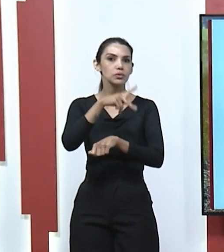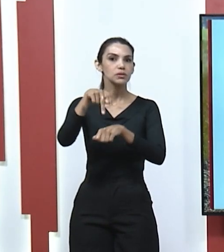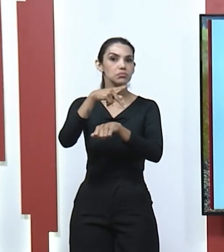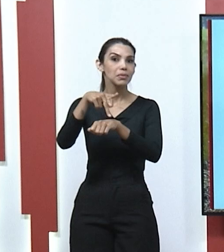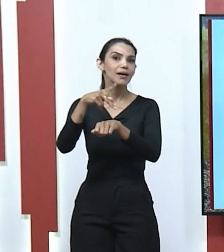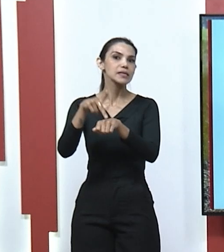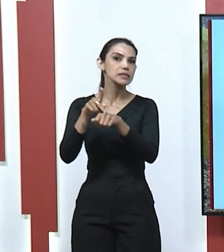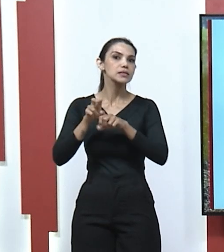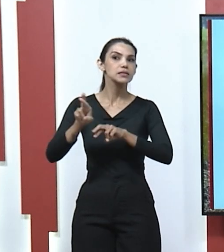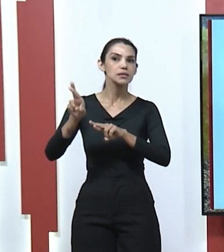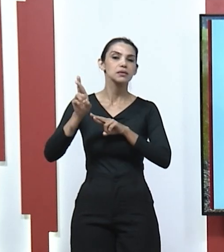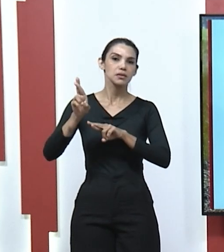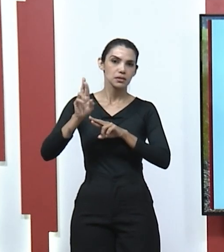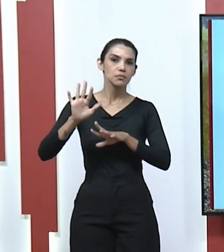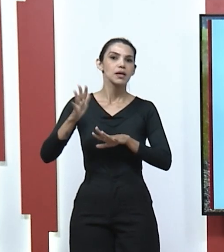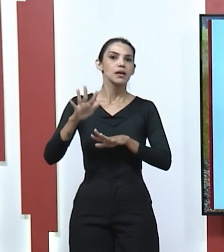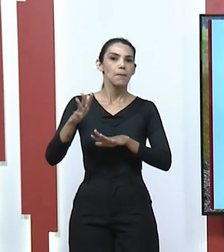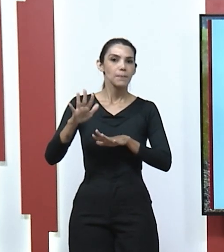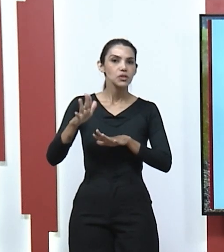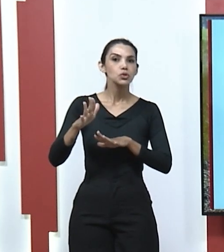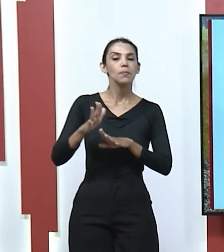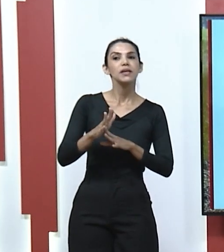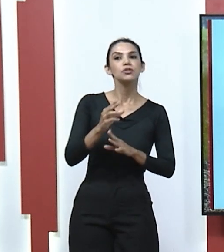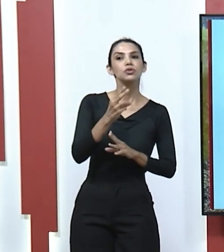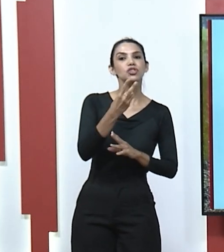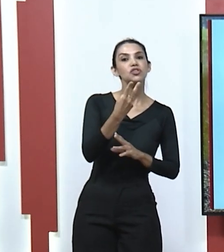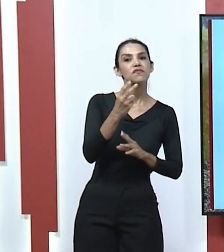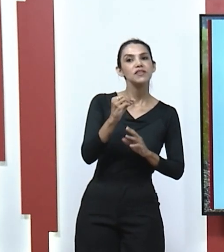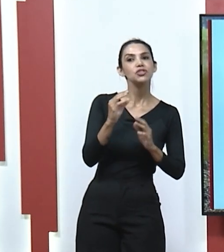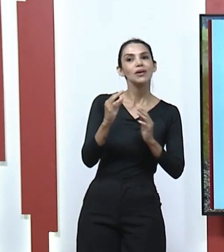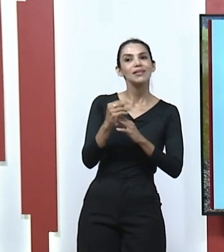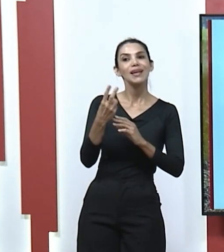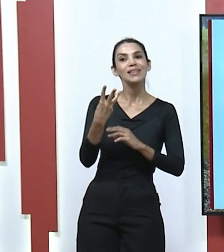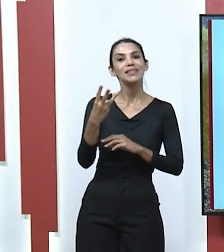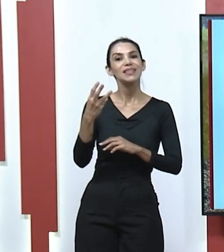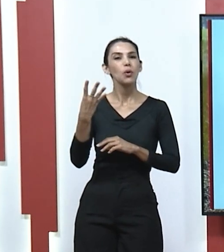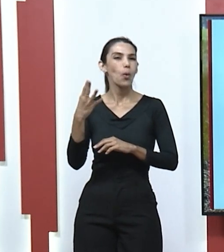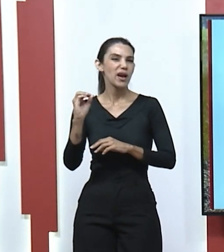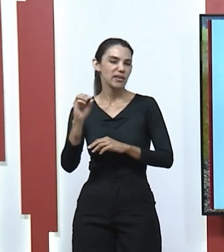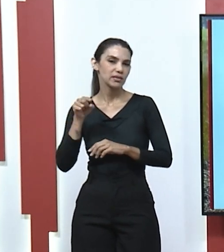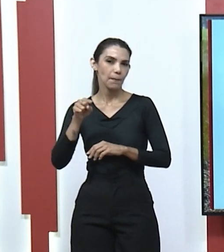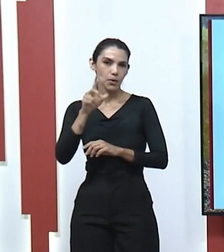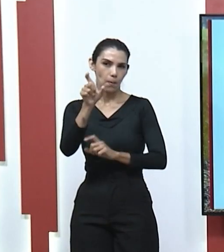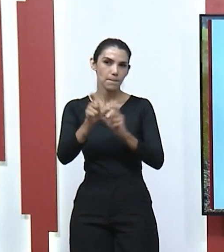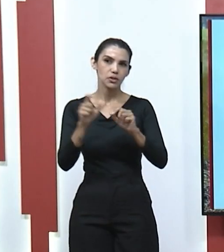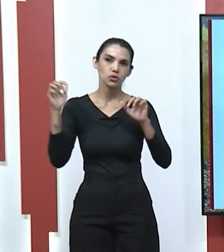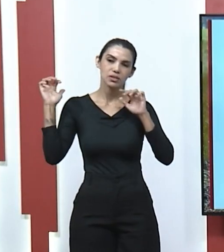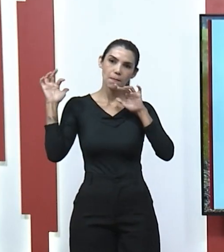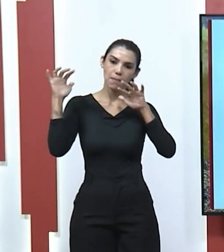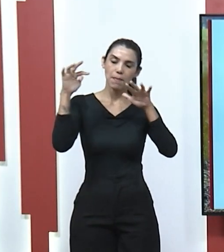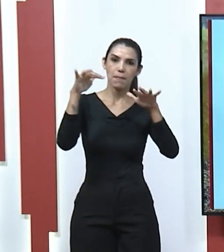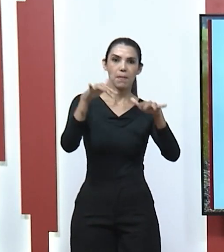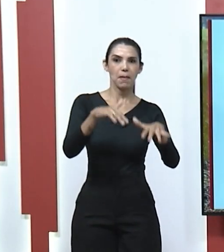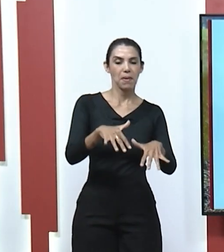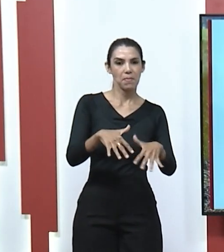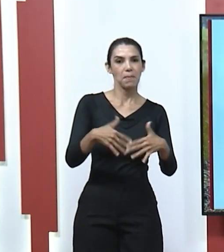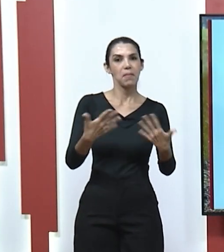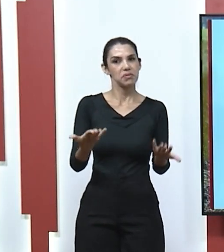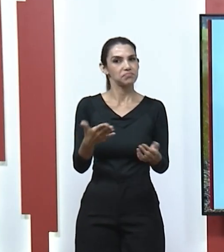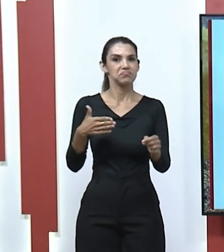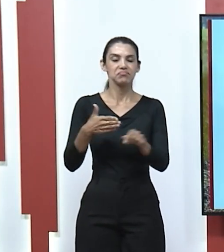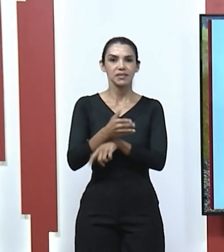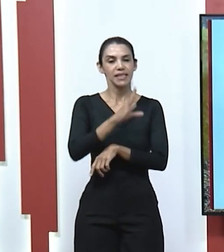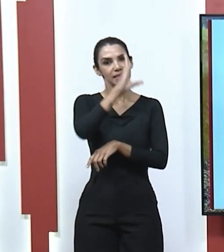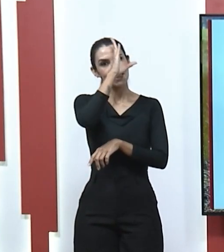e a expectativa é receber entre 20 e 40 mil pessoas. A entrada será gratuita mediante